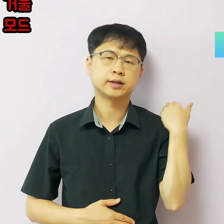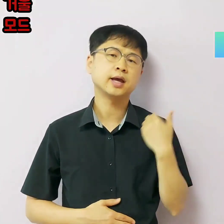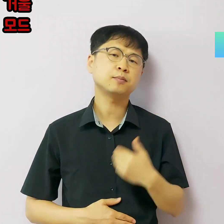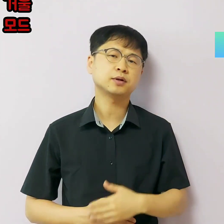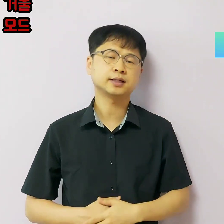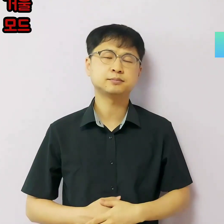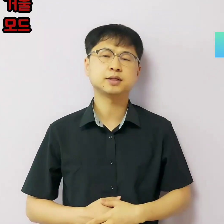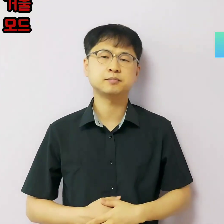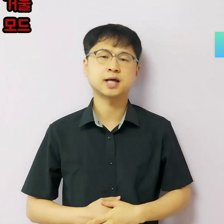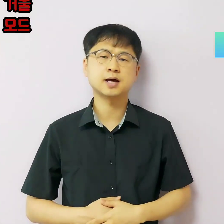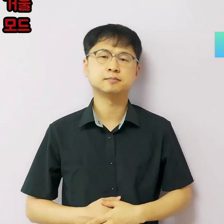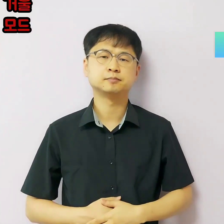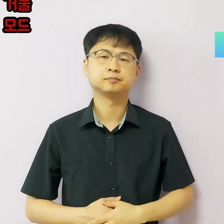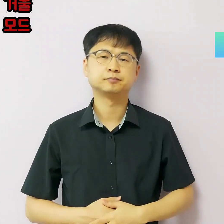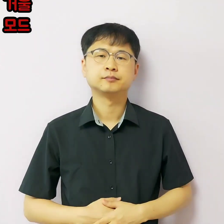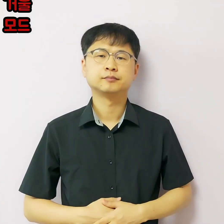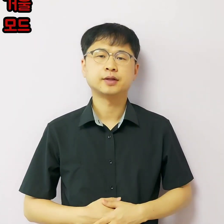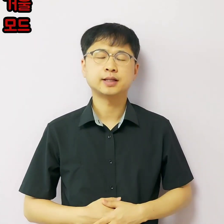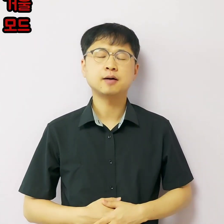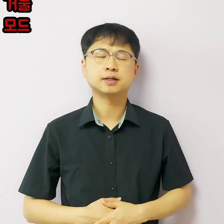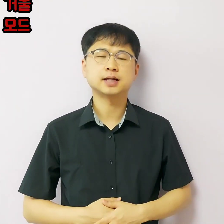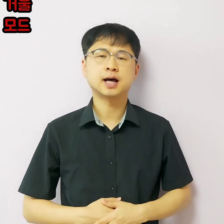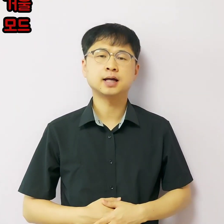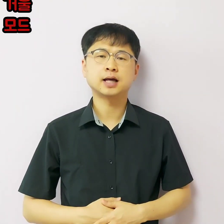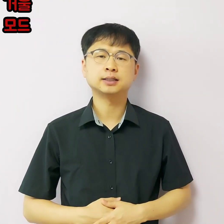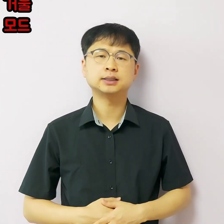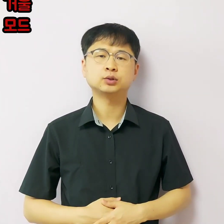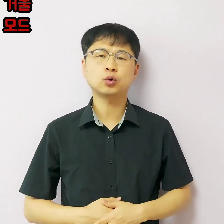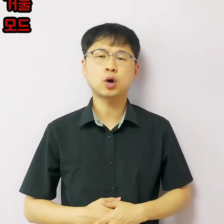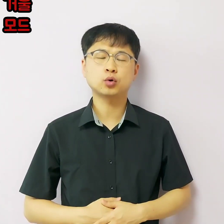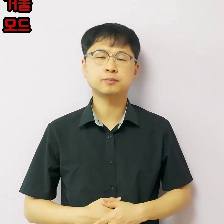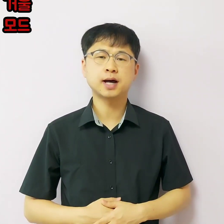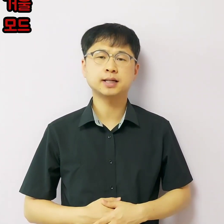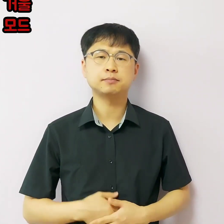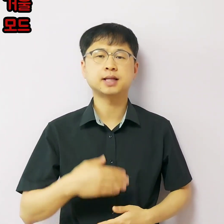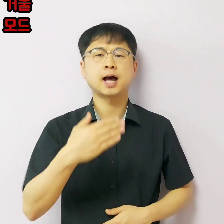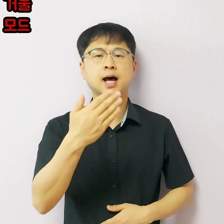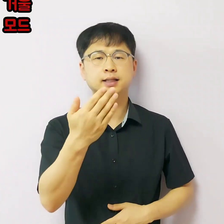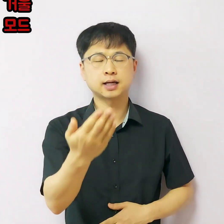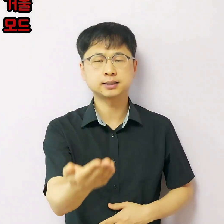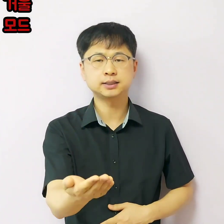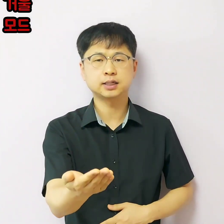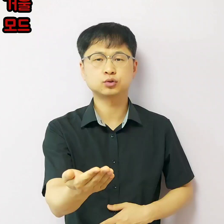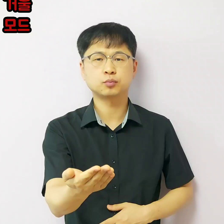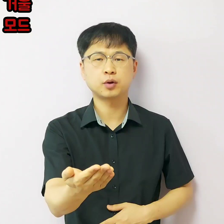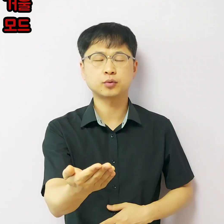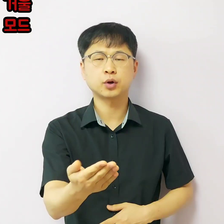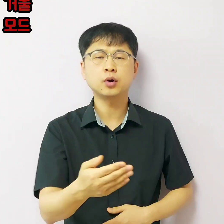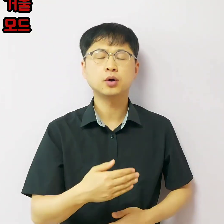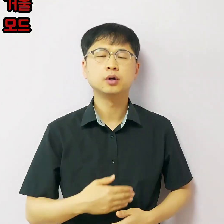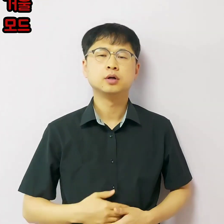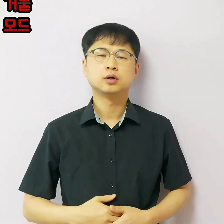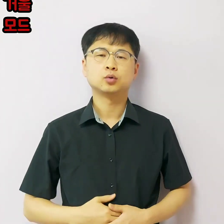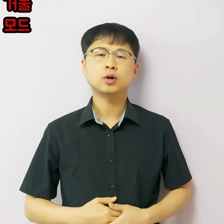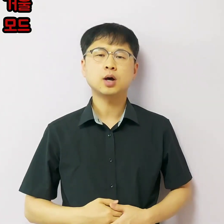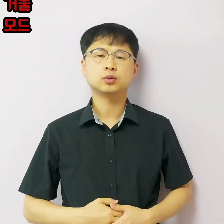이렇게 표현하시면 됩니다. 네, 다음 가사 당신 돌아오기만입니다. 당신이라는 수어 배웠고요. 돌아오다